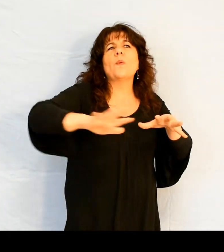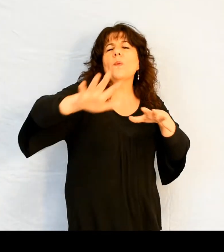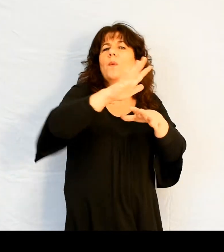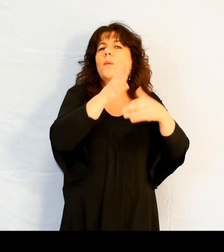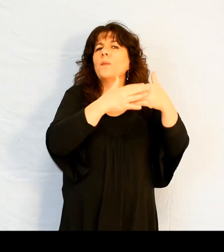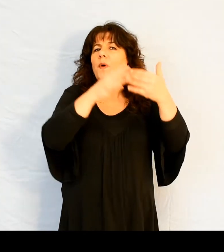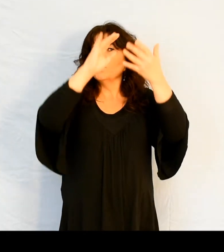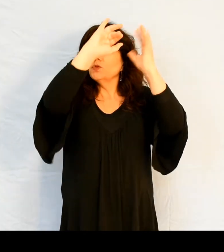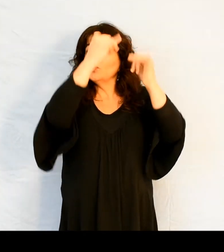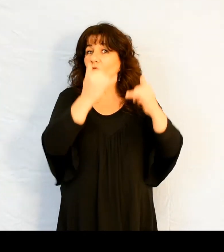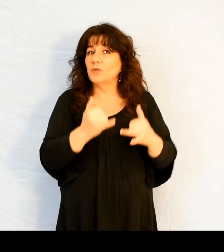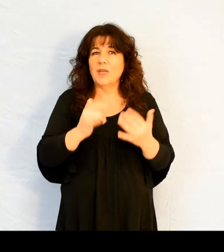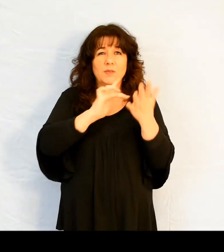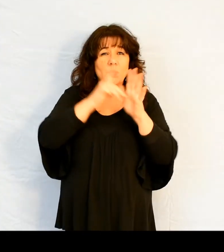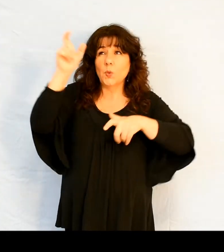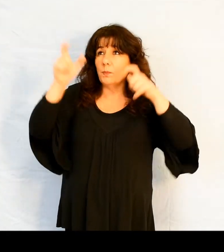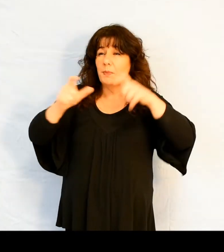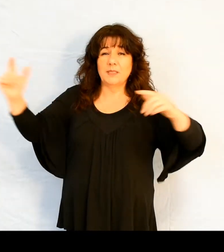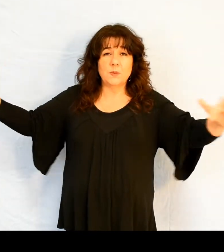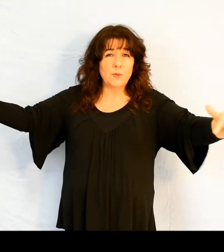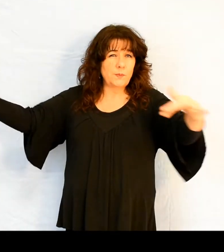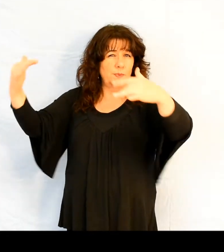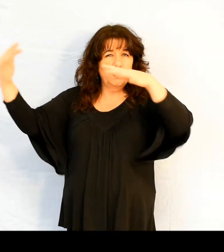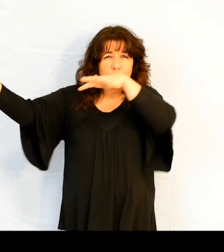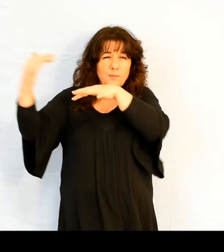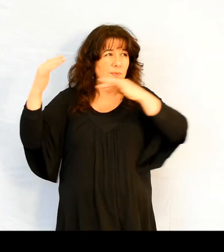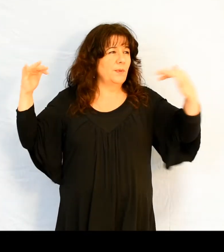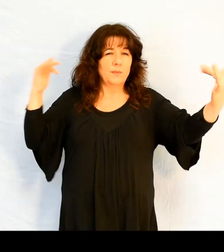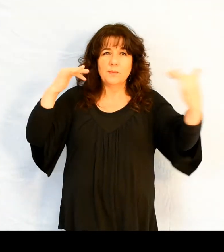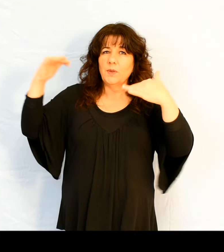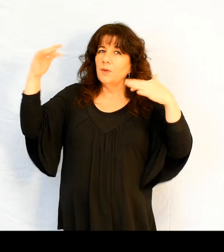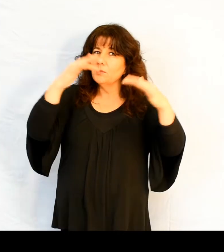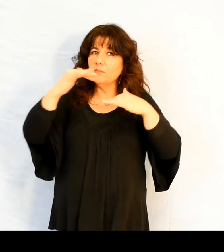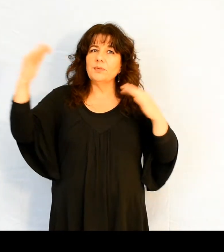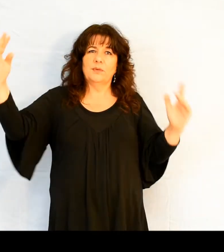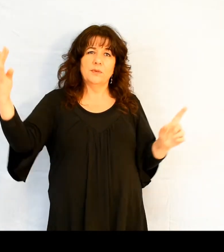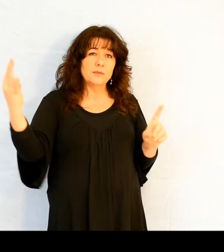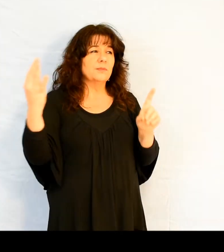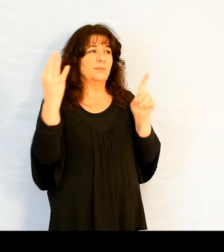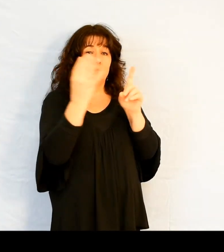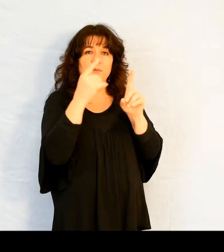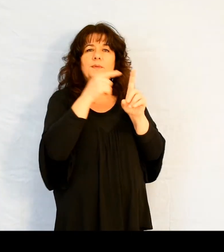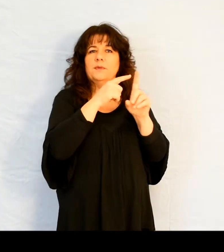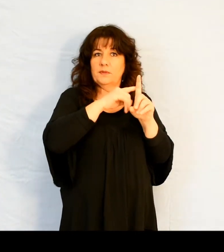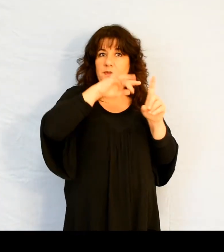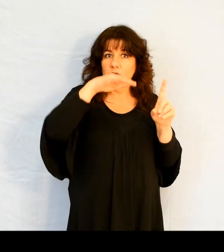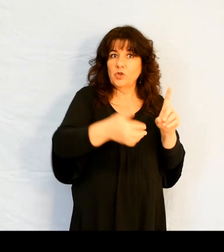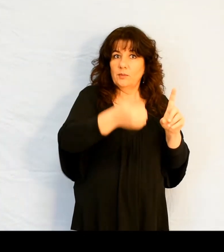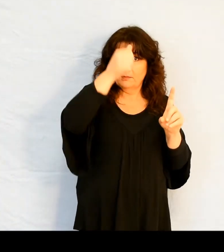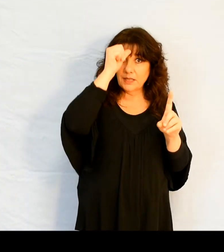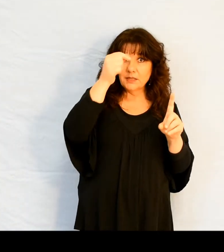lui, et ils étaient baptisés par lui dans le Jourdain en reconnaissant leurs